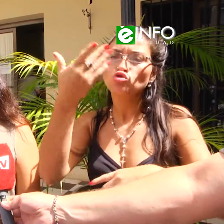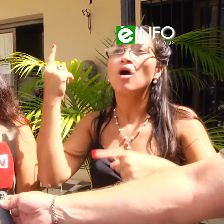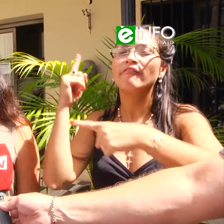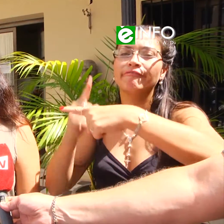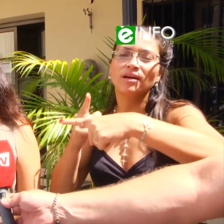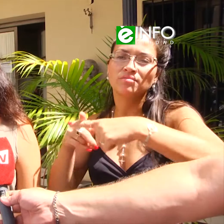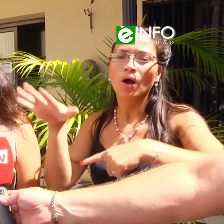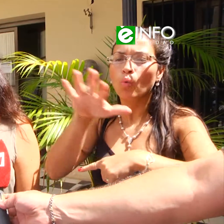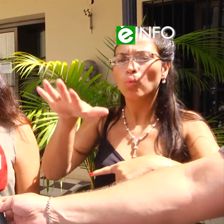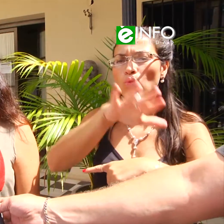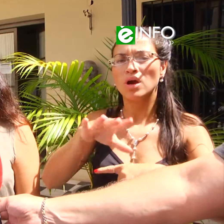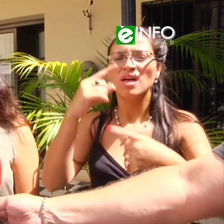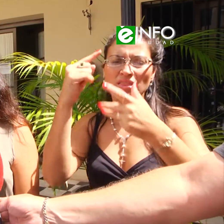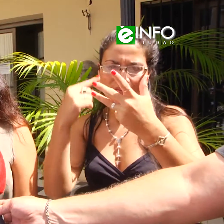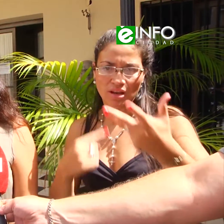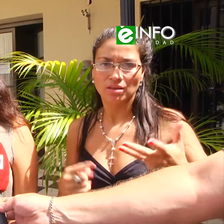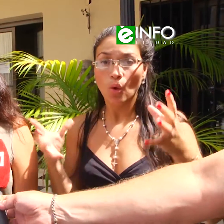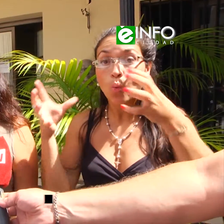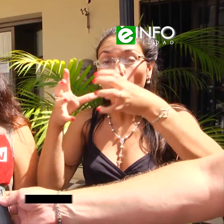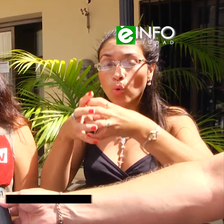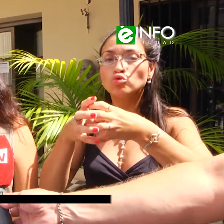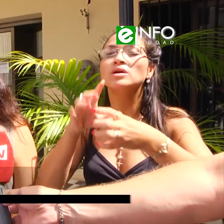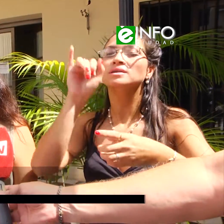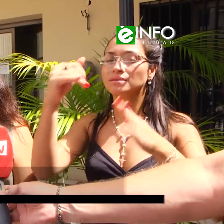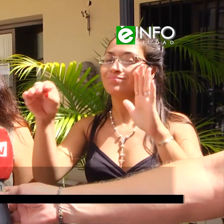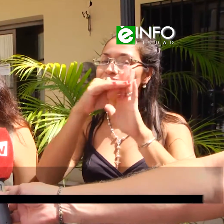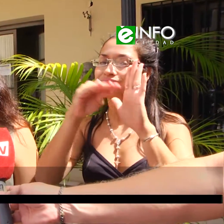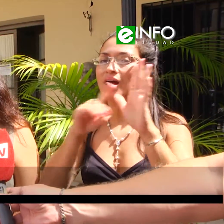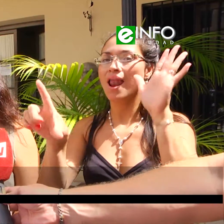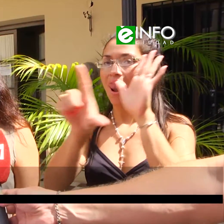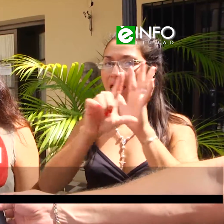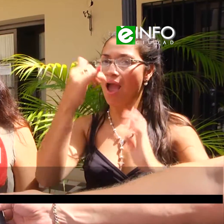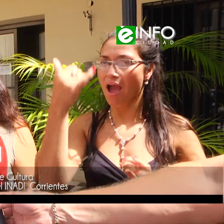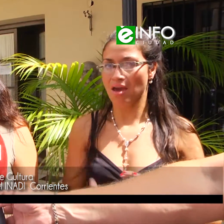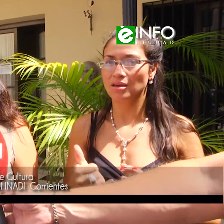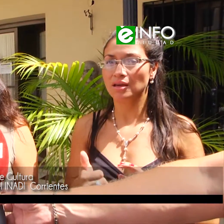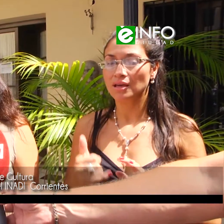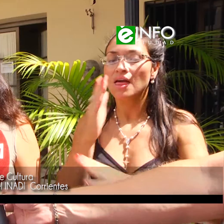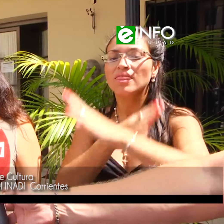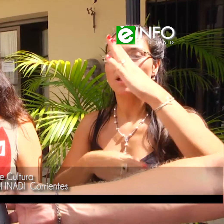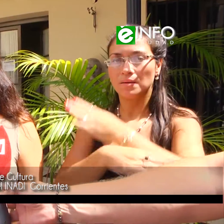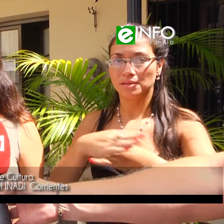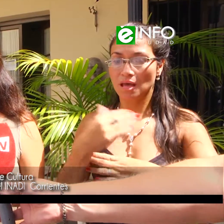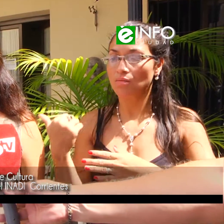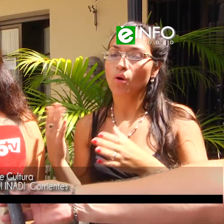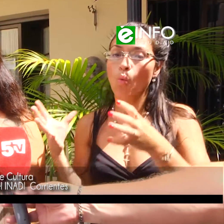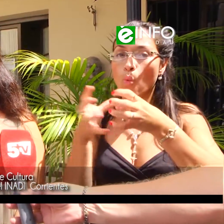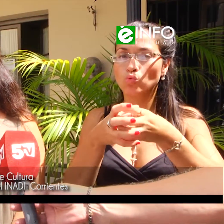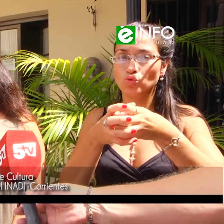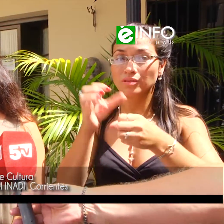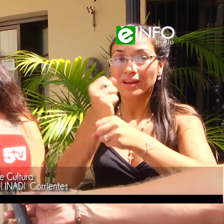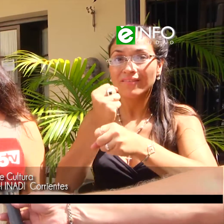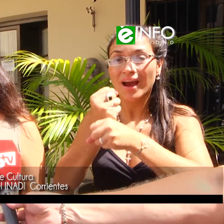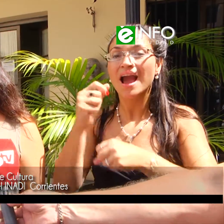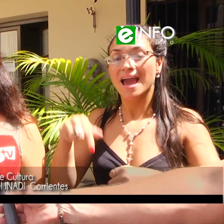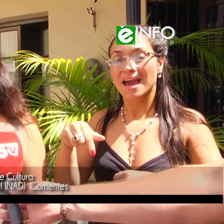culturales, como así lo dicta la convención y la ley también de discapacidad. Así que bueno, en este